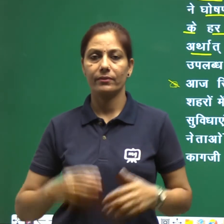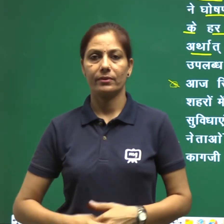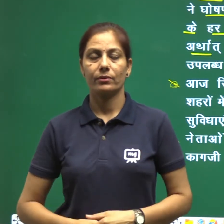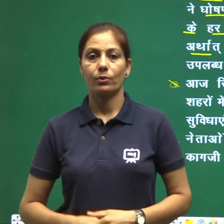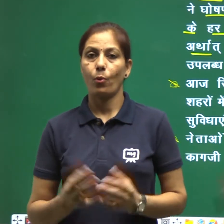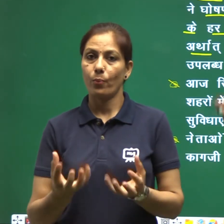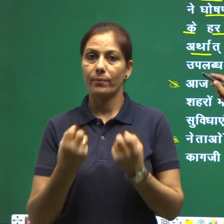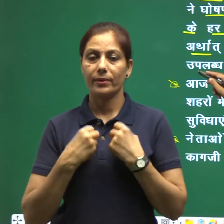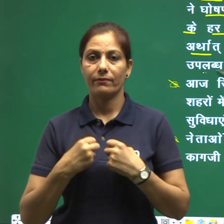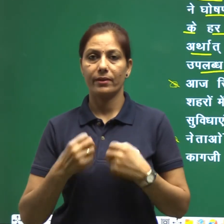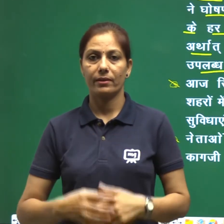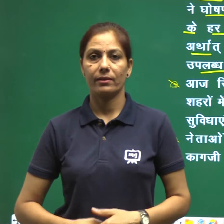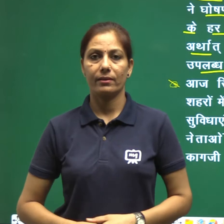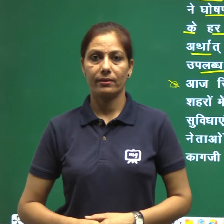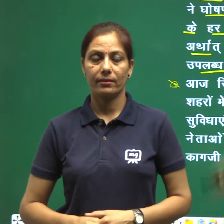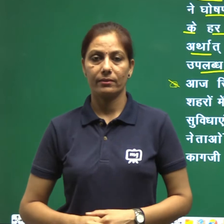उपलब्ध करवाएंगे।